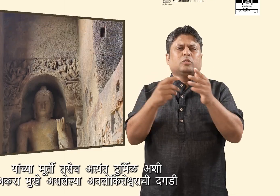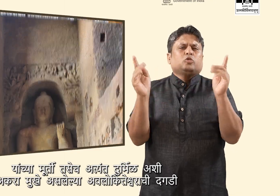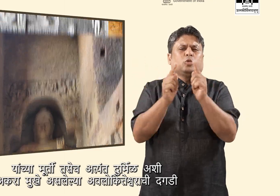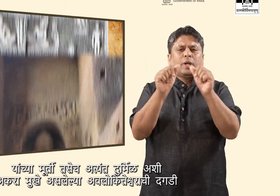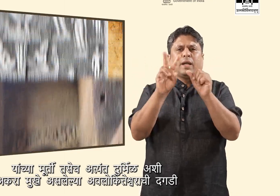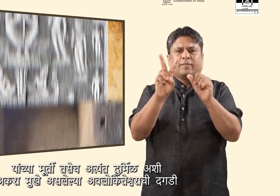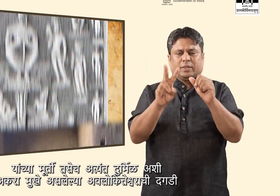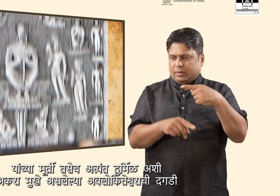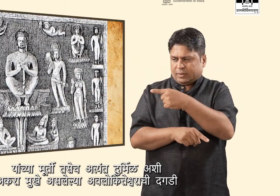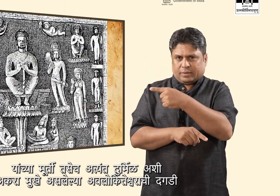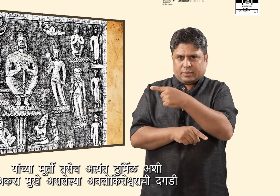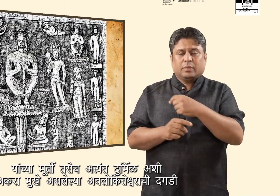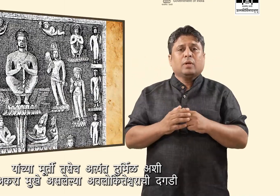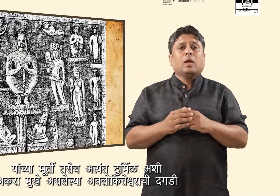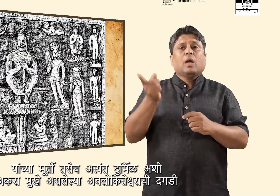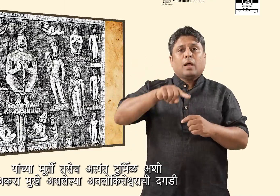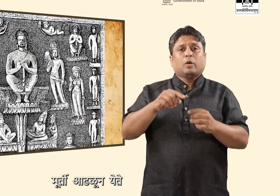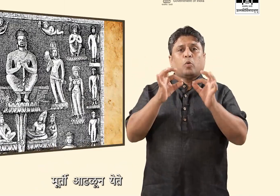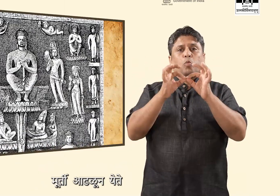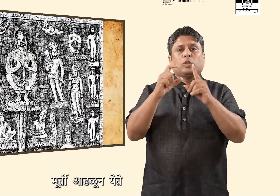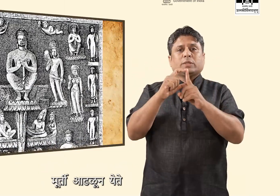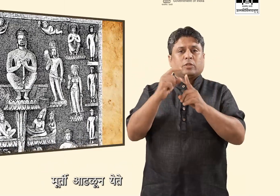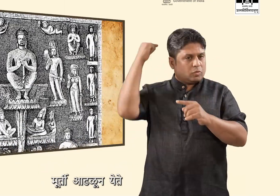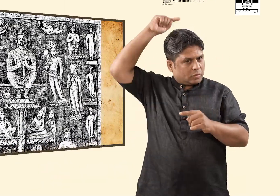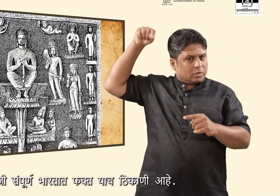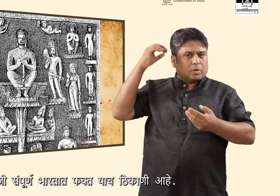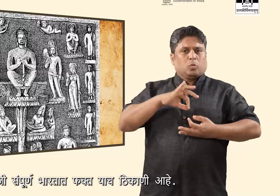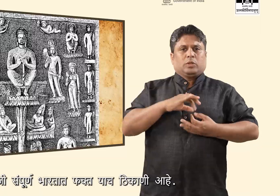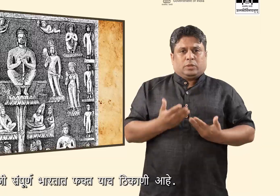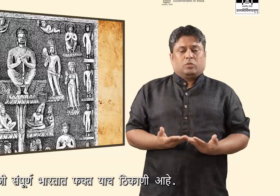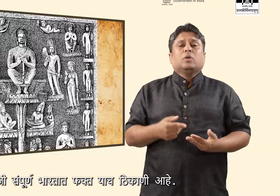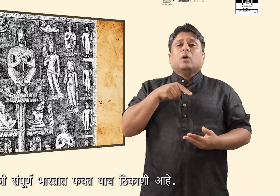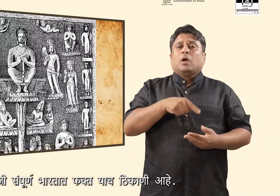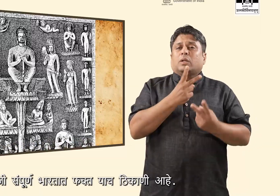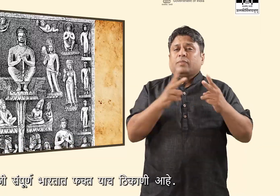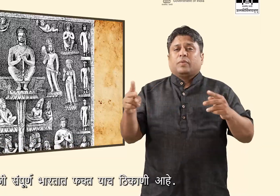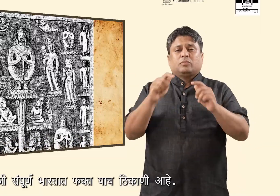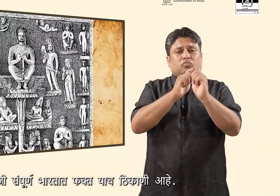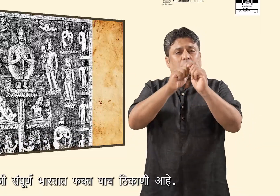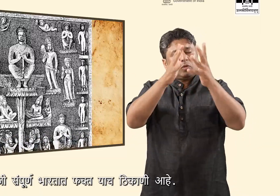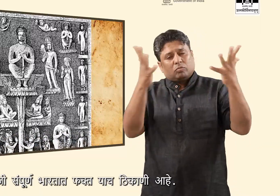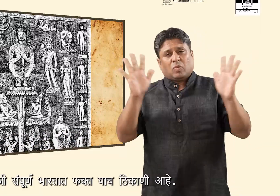मुखे असलेल्या अवलोकितेश्वराची दगडी मूर्ती आढळून येते, जी संपूर्ण भारतात फक्त याच ठिकाणी आहे.